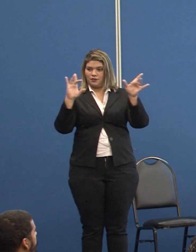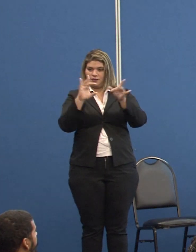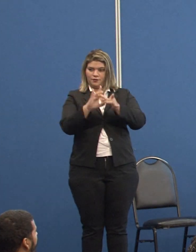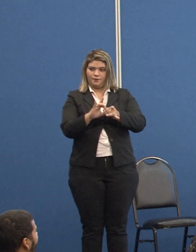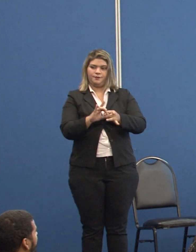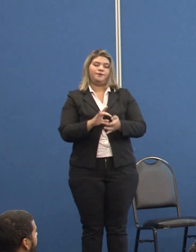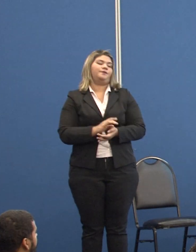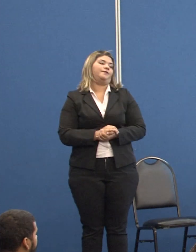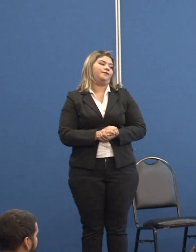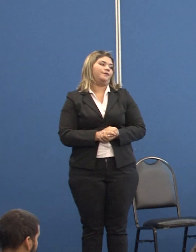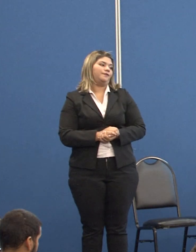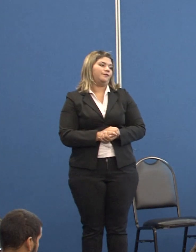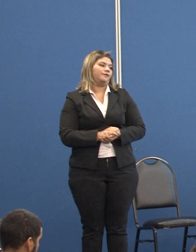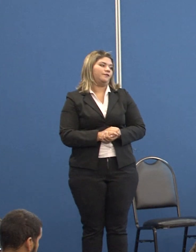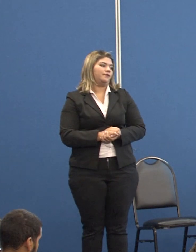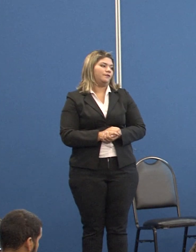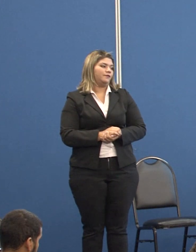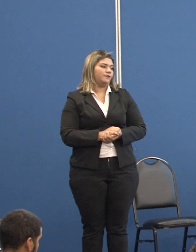eu tenho aqui...